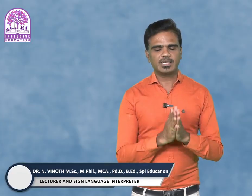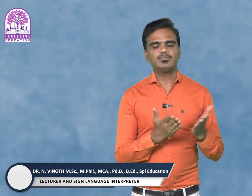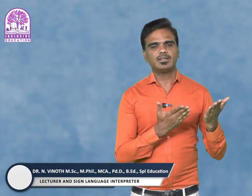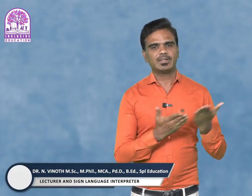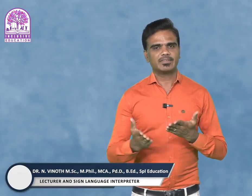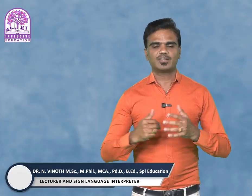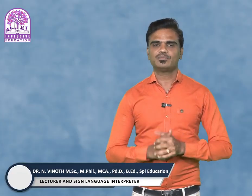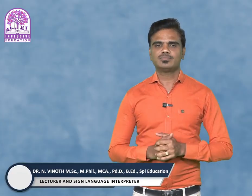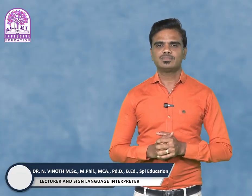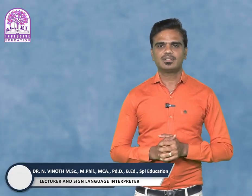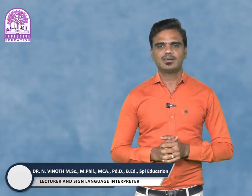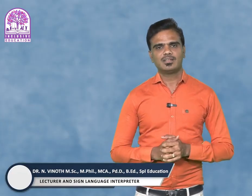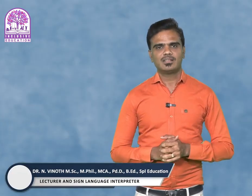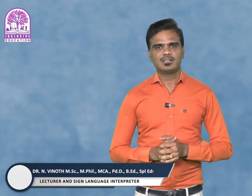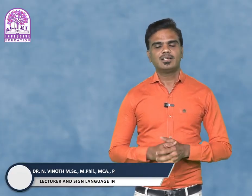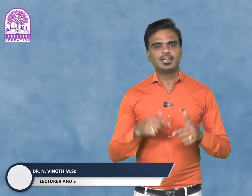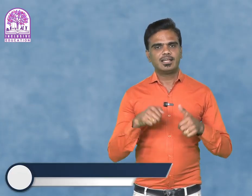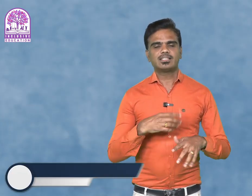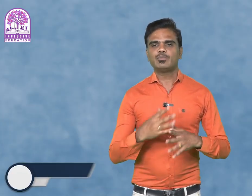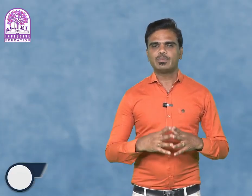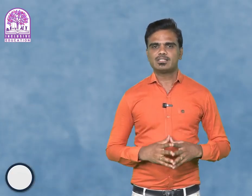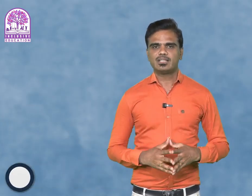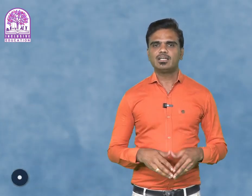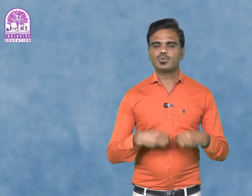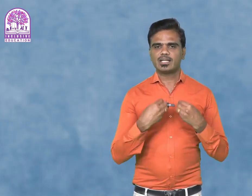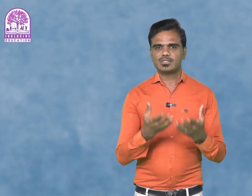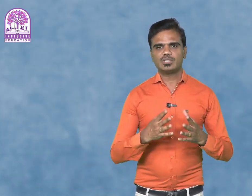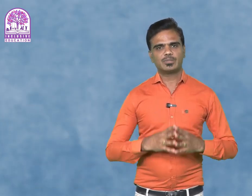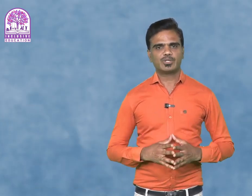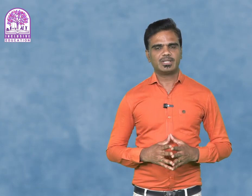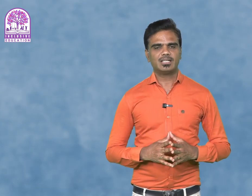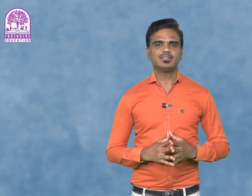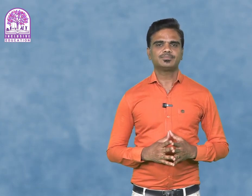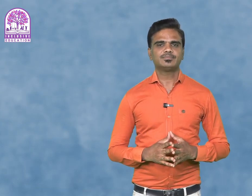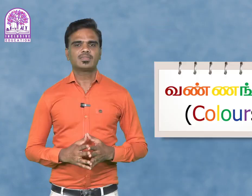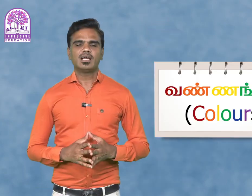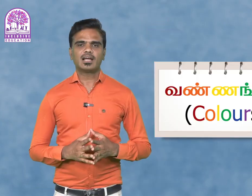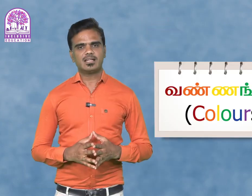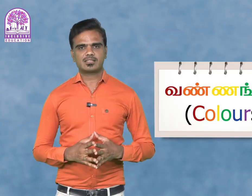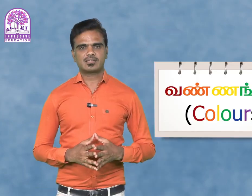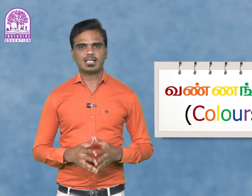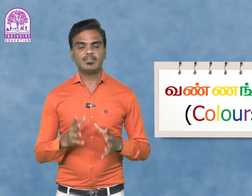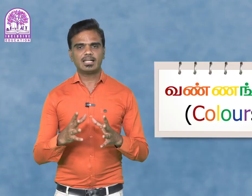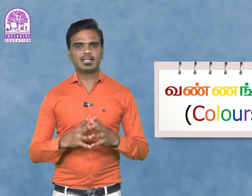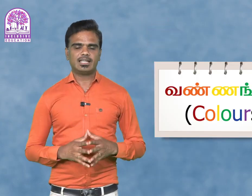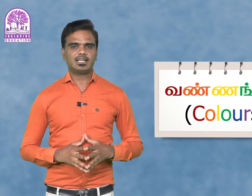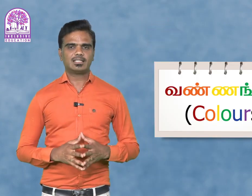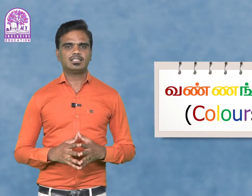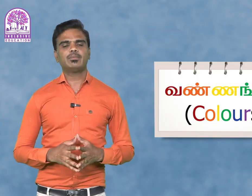அனைவரையும் வரவேற்கிறோம். இன்றைய சைகை மொழி பயிற்சியில் உங்களுக்கு என்ன சொல்லித்தரப்போம் அப்படின்னா, கலர்ஸ், அதாவது வண்ணங்கள் என்னென்ன இருக்குது